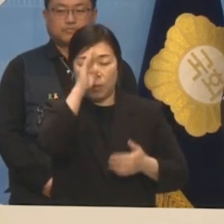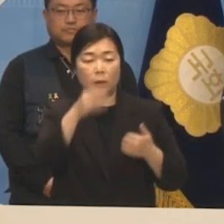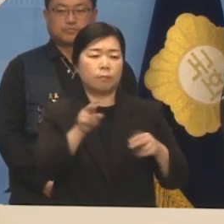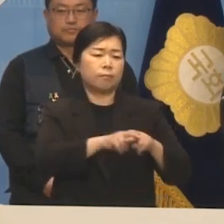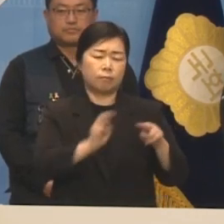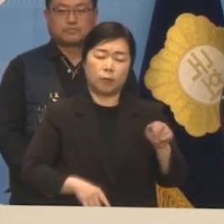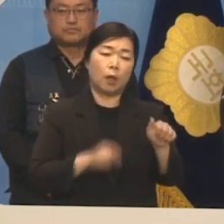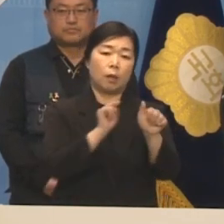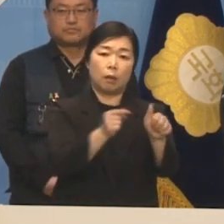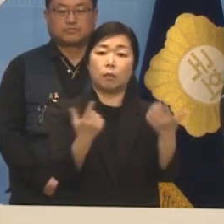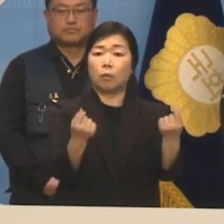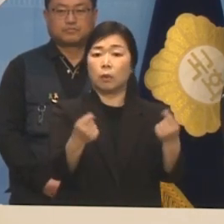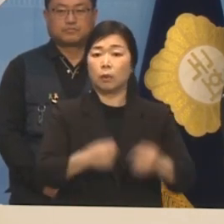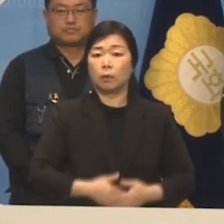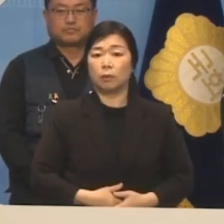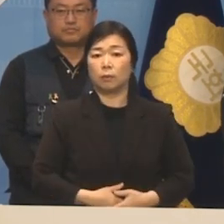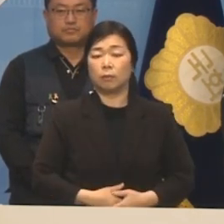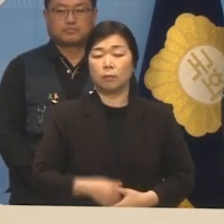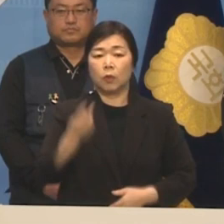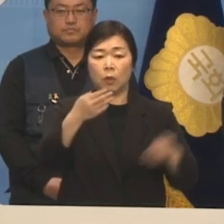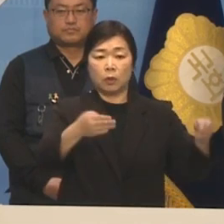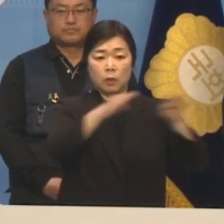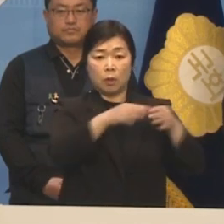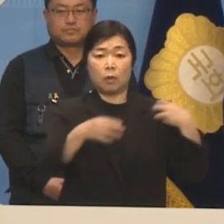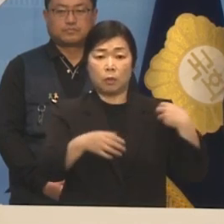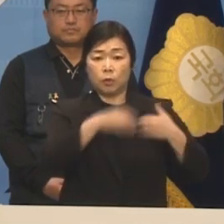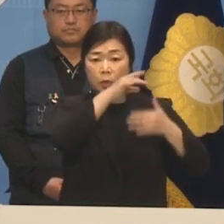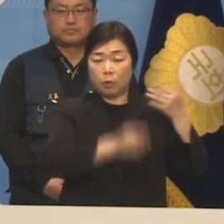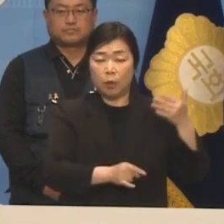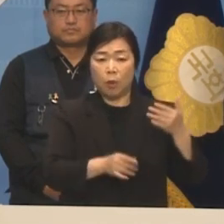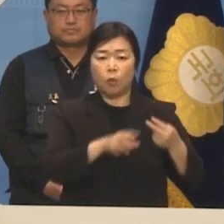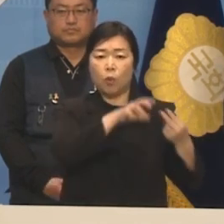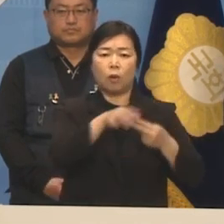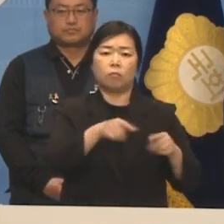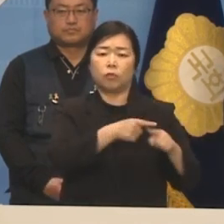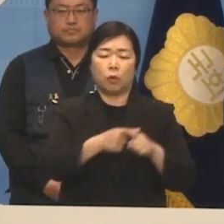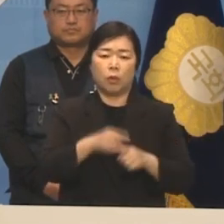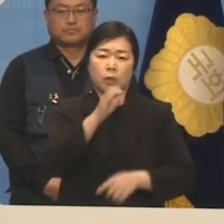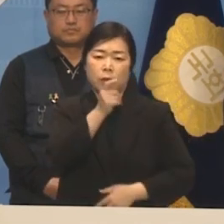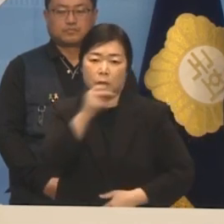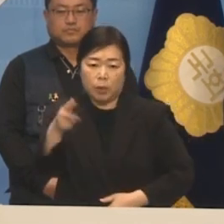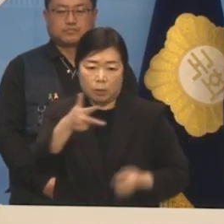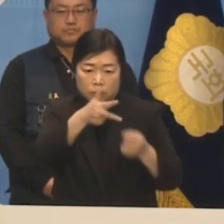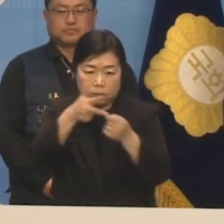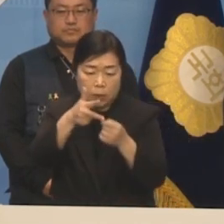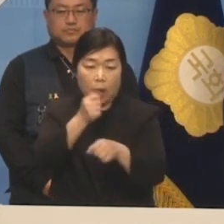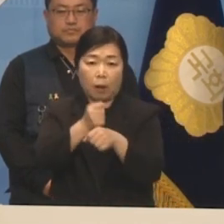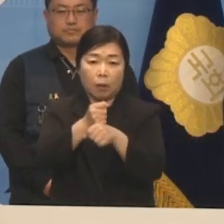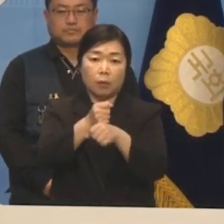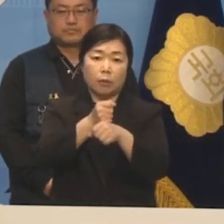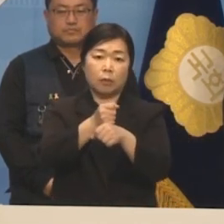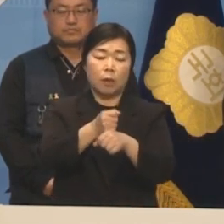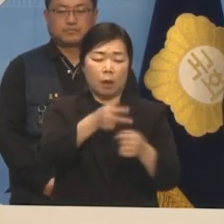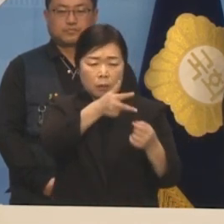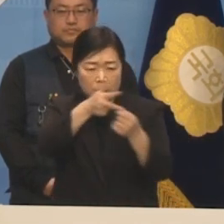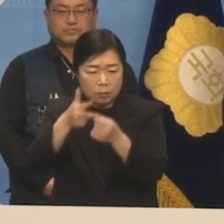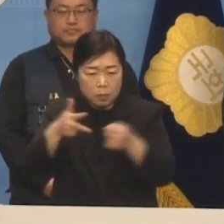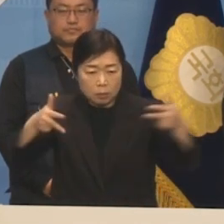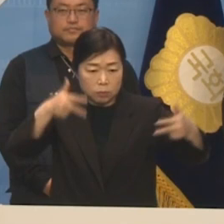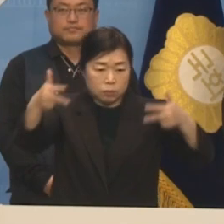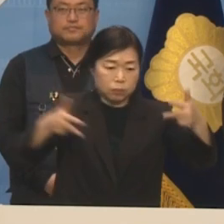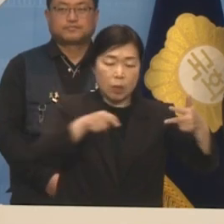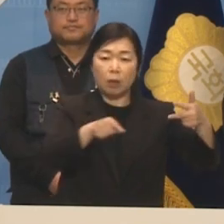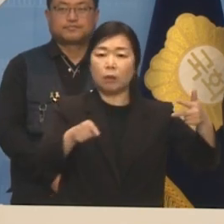현실입니다. 또한 시설 의무 상황으로 요양원은 무조건 CCTV를 설치하도록 되어 있습니다. CCTV